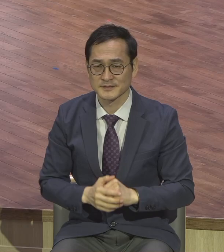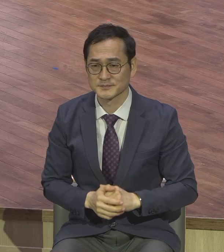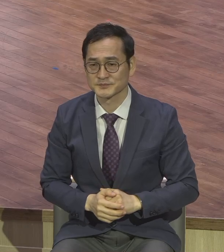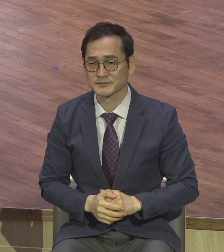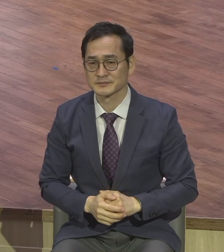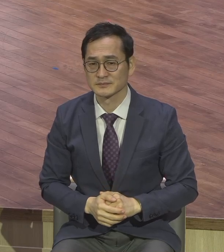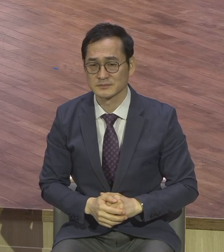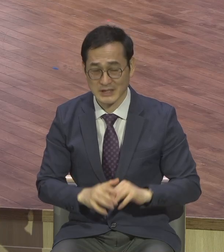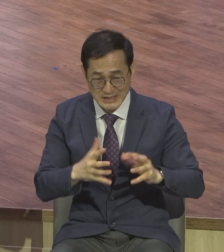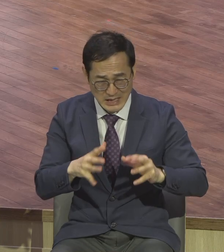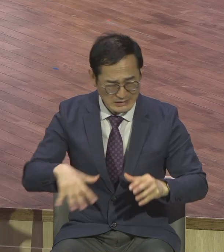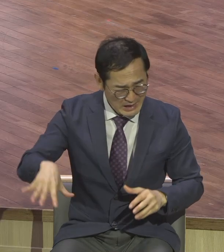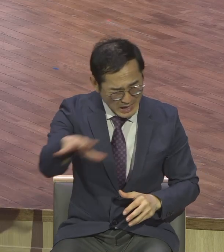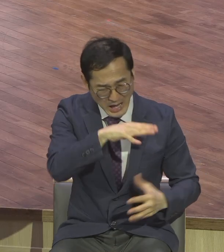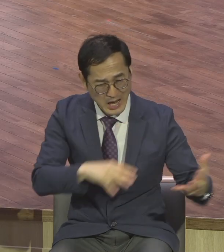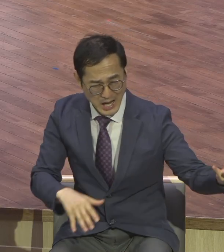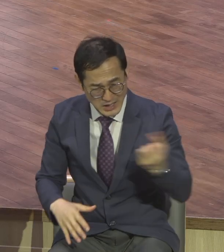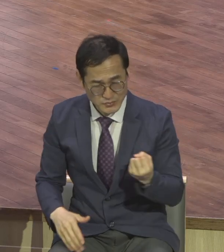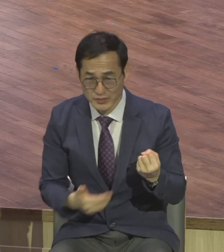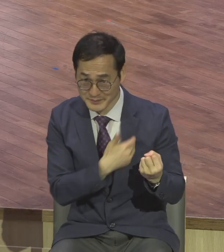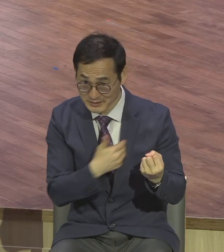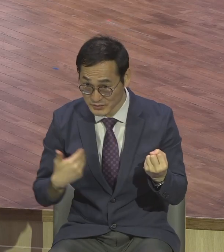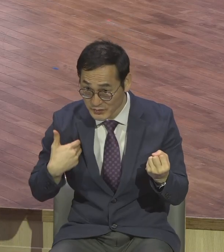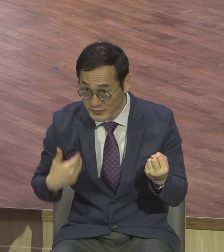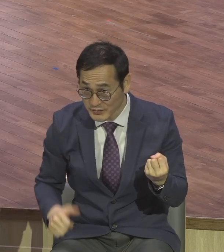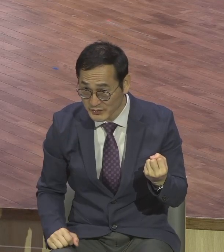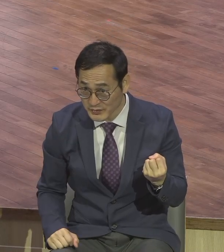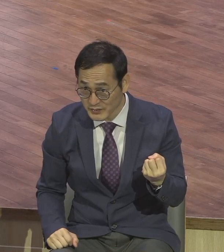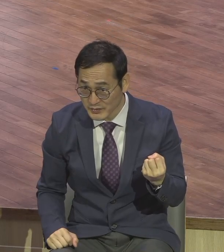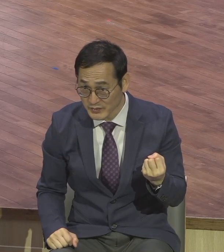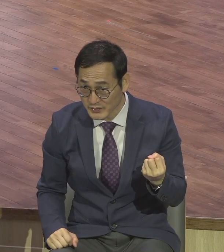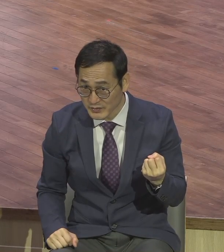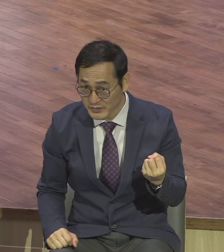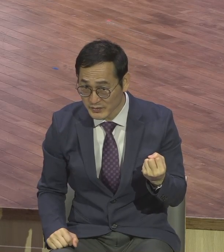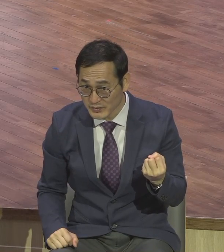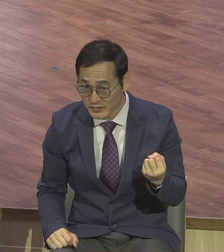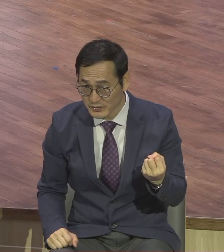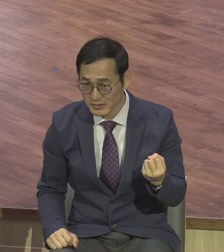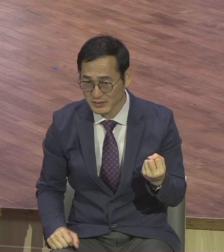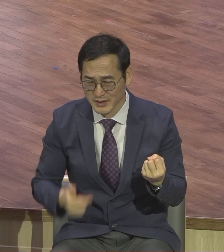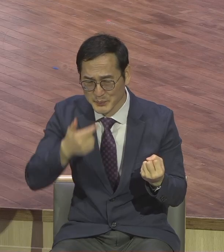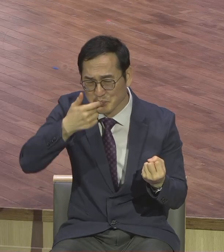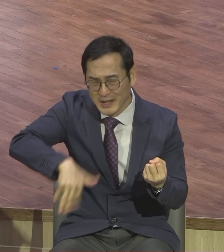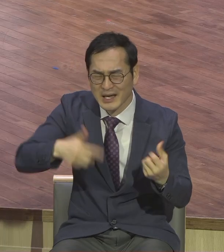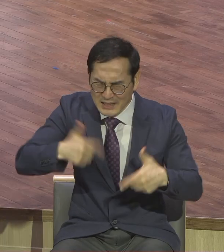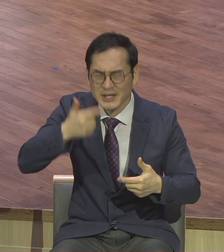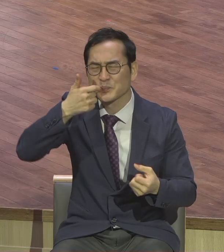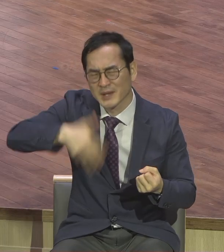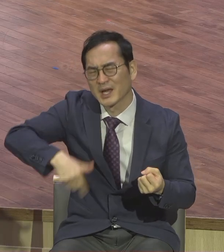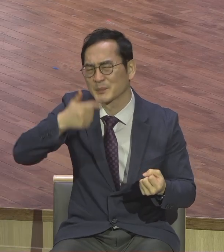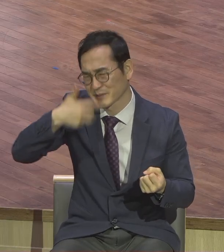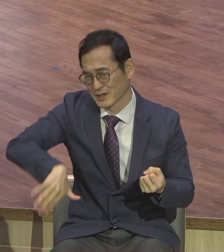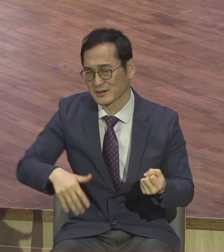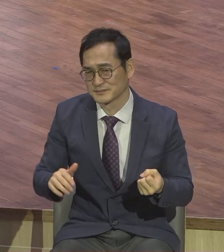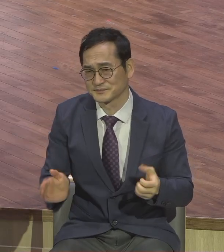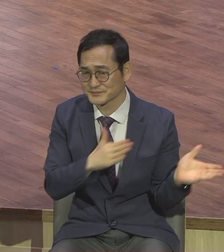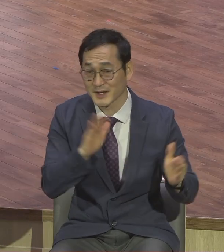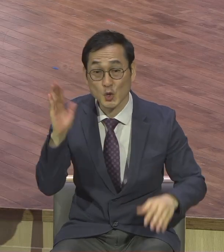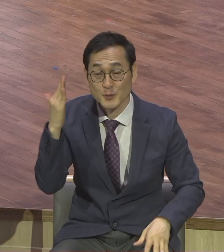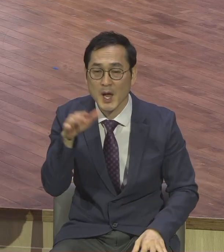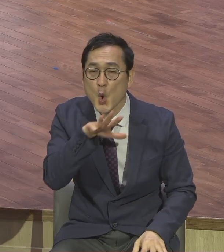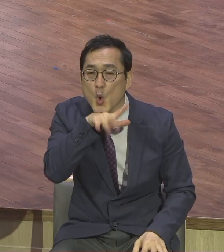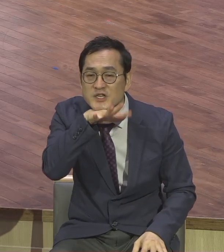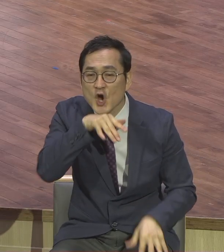세상 것 다 가져보세요. 만족 있는가? 오징어 게임이 요즘 유명한데, 하도 유명하다 그래서